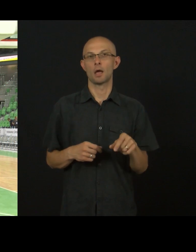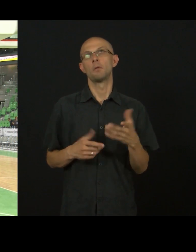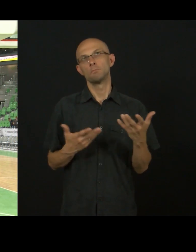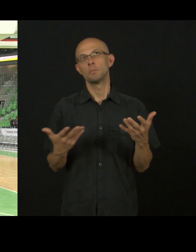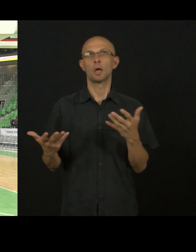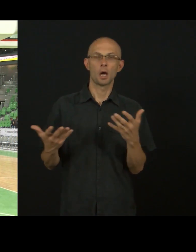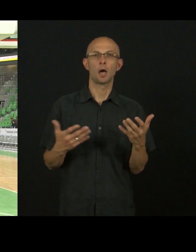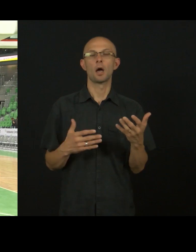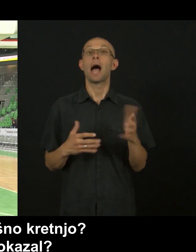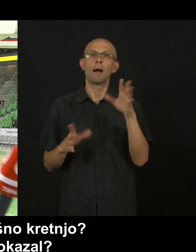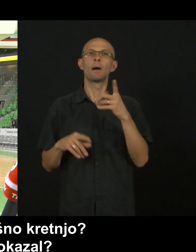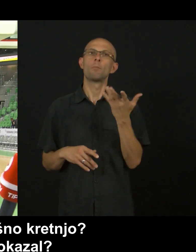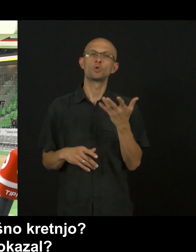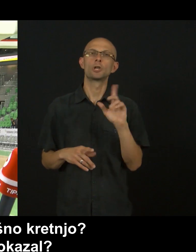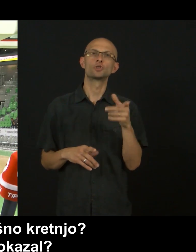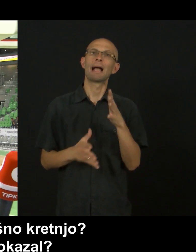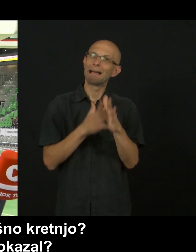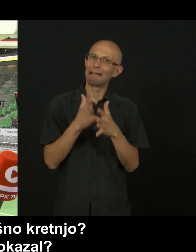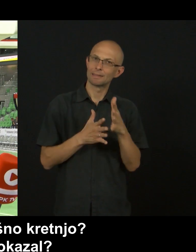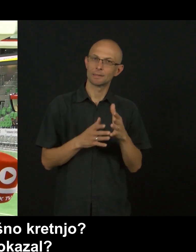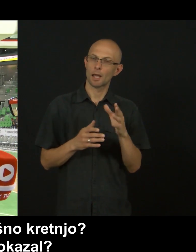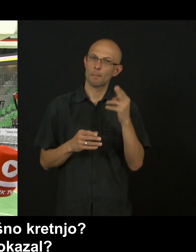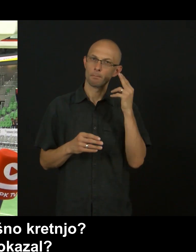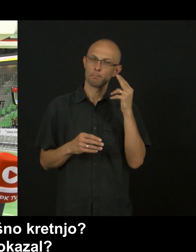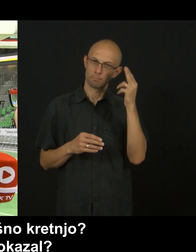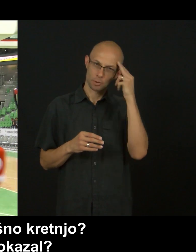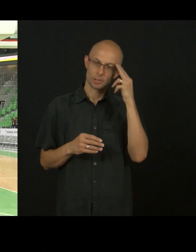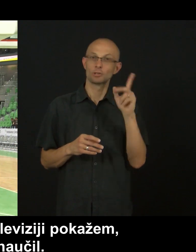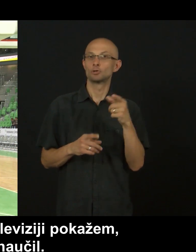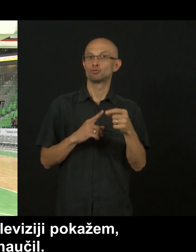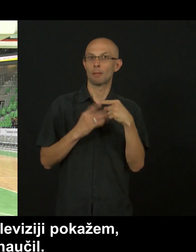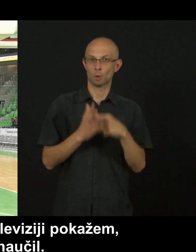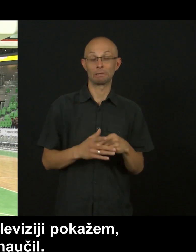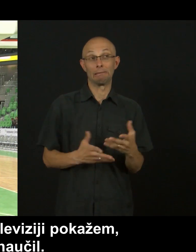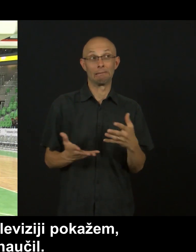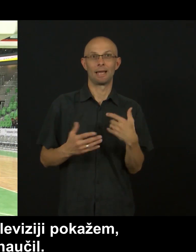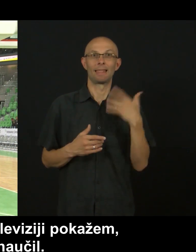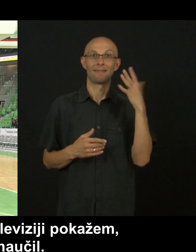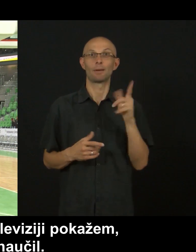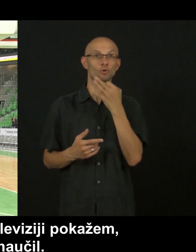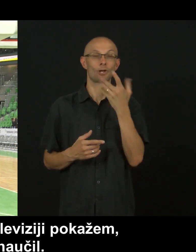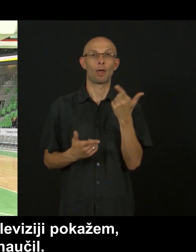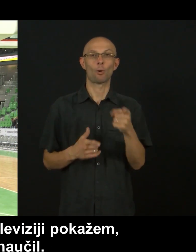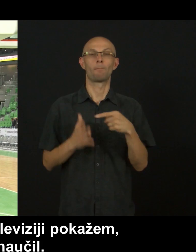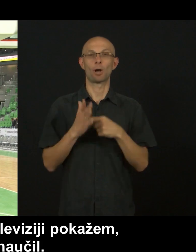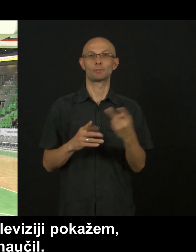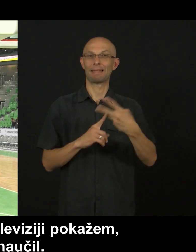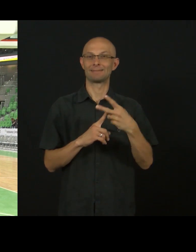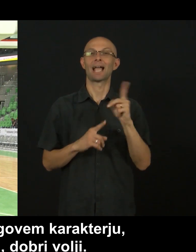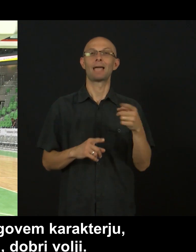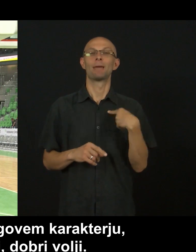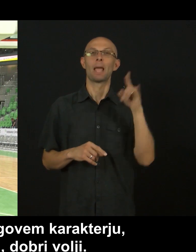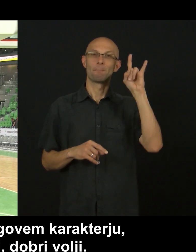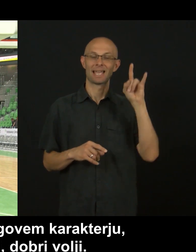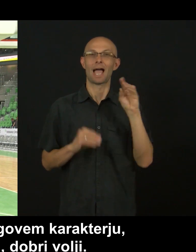da ne vem, lahko... A mogoče kakšno kretno poznate? Kakšen štost pokazal? Jo, ne vem, ne vem, če lahko to na televiziji pokažem,